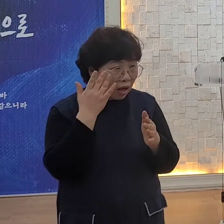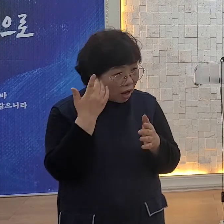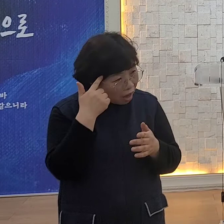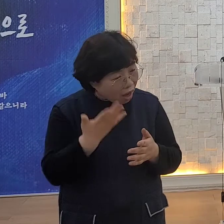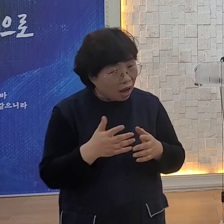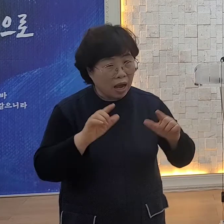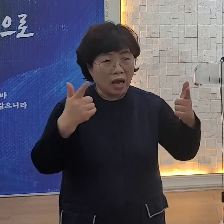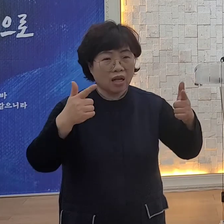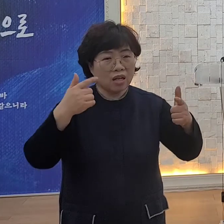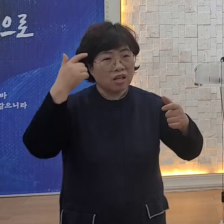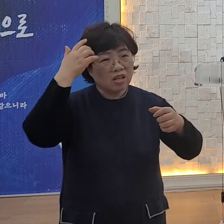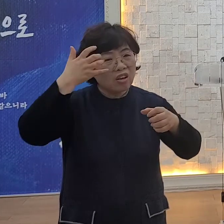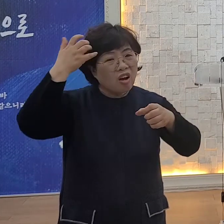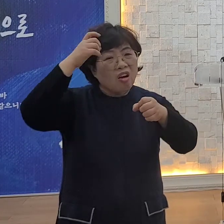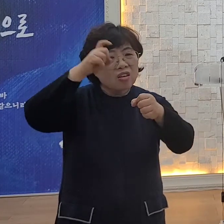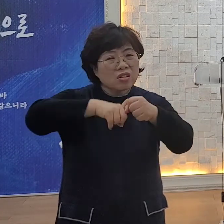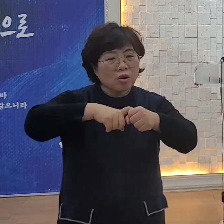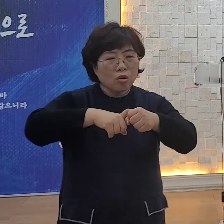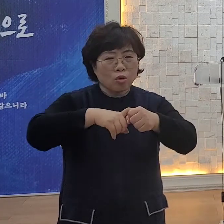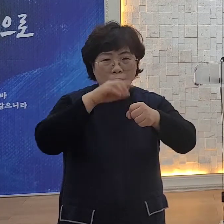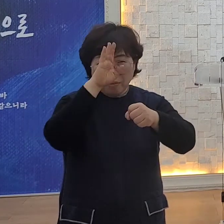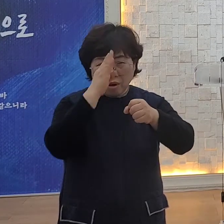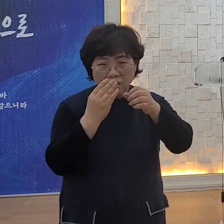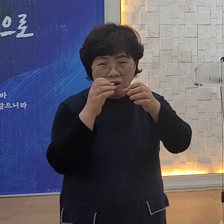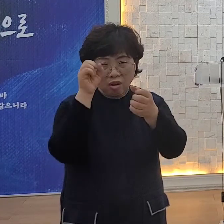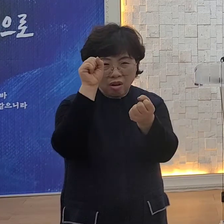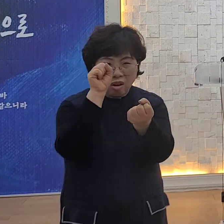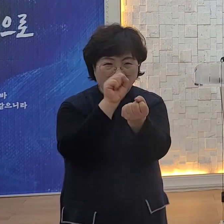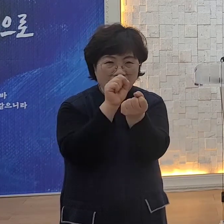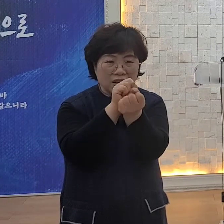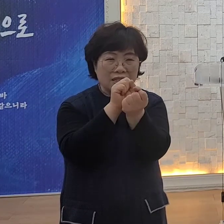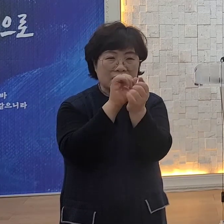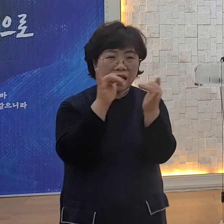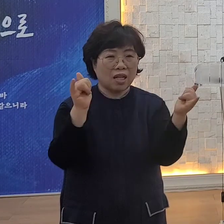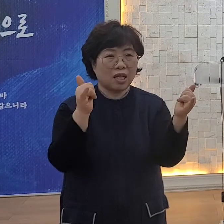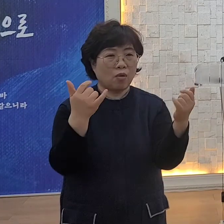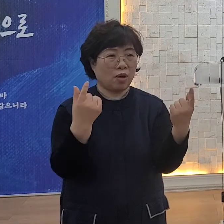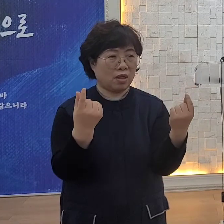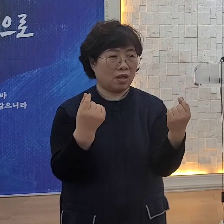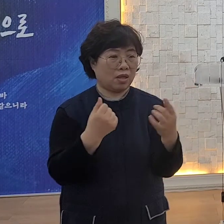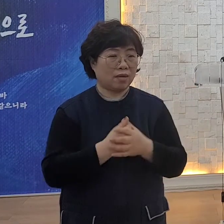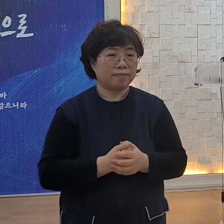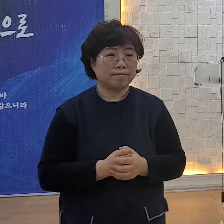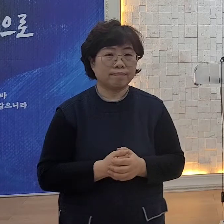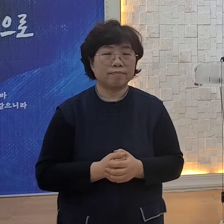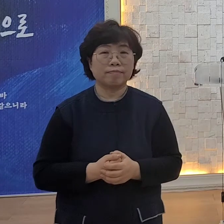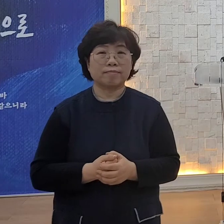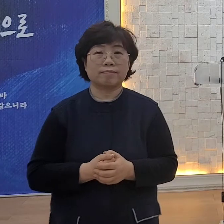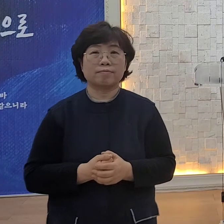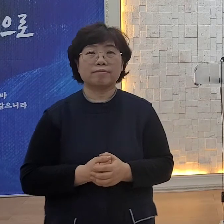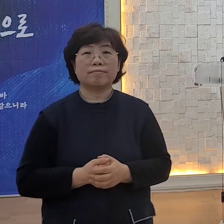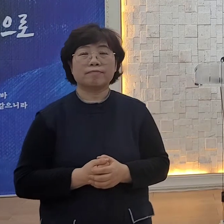바로 영적으로 병든 상태다라는 것을 우리가 꼭 이것을 기억할 필요가 있습니다.